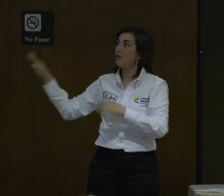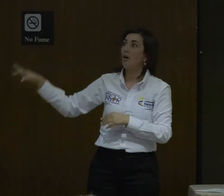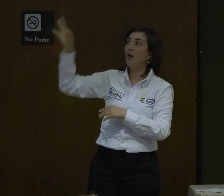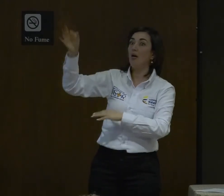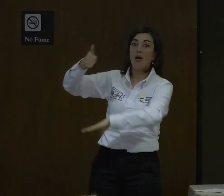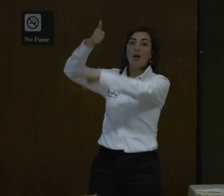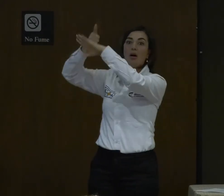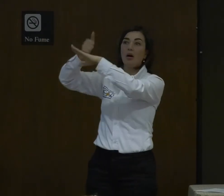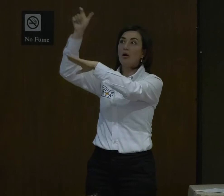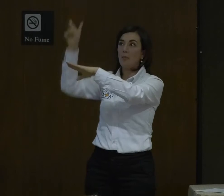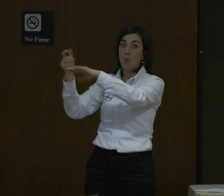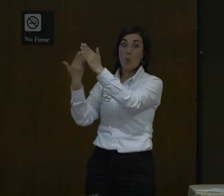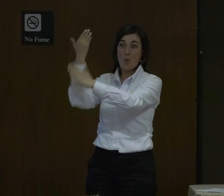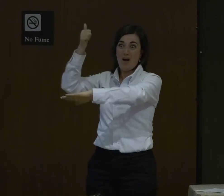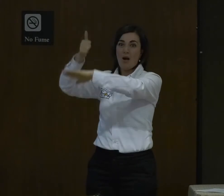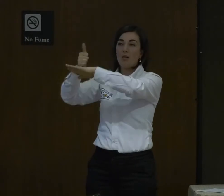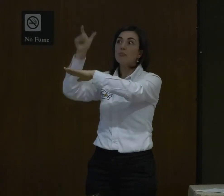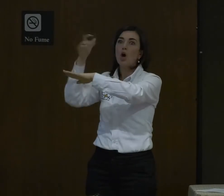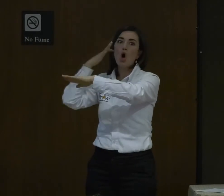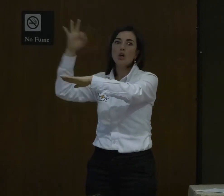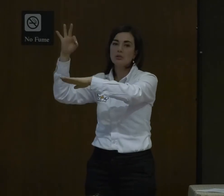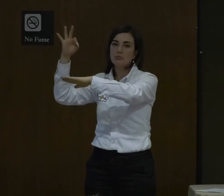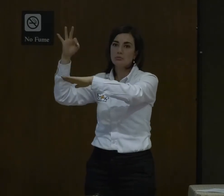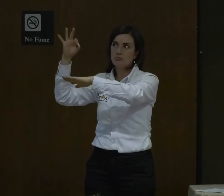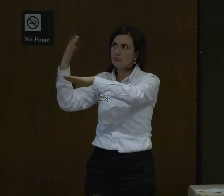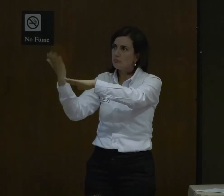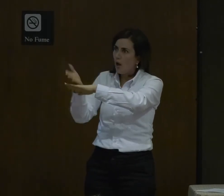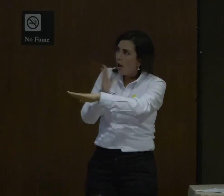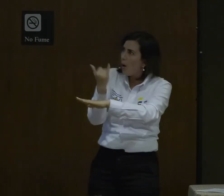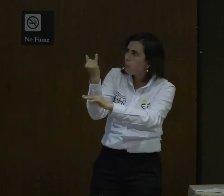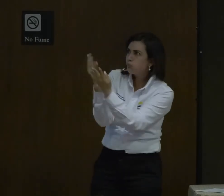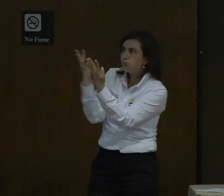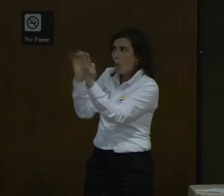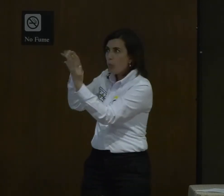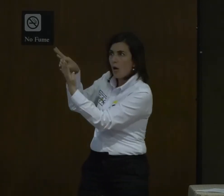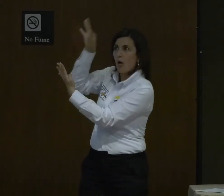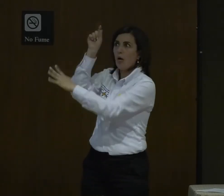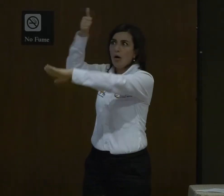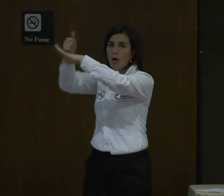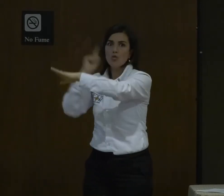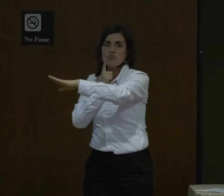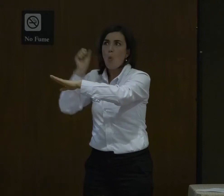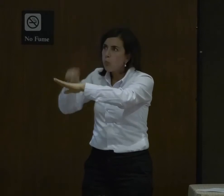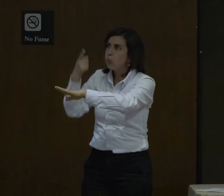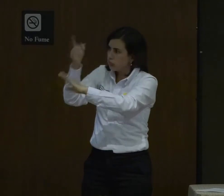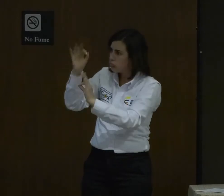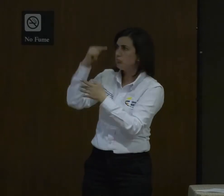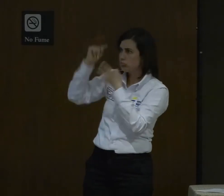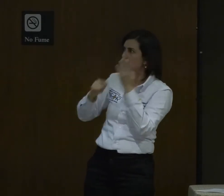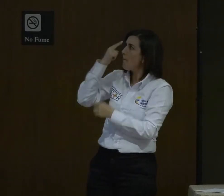eligió a un rector, al nuevo rector que se eligió era oyente, a pesar de que había un candidato sordo que estaba perfectamente